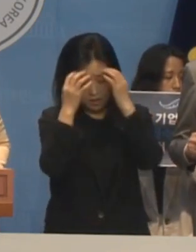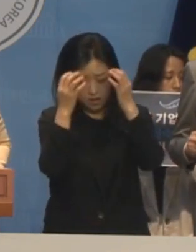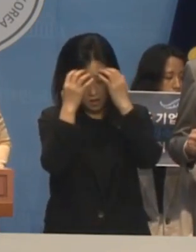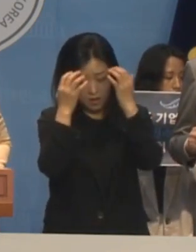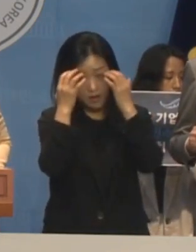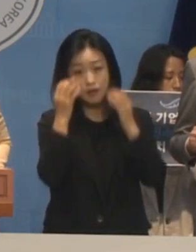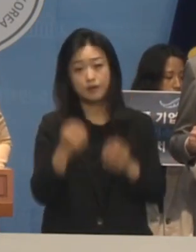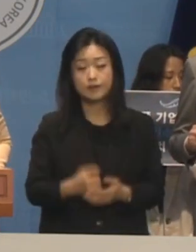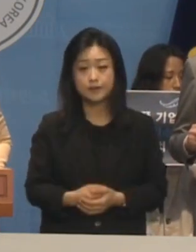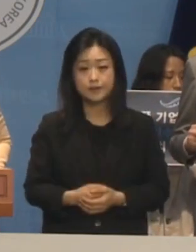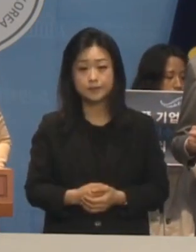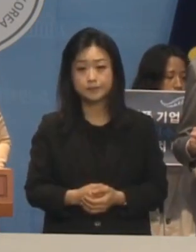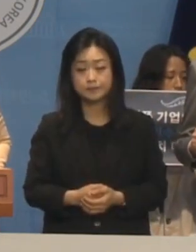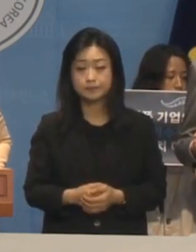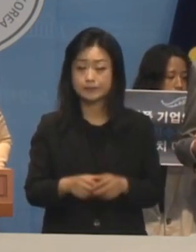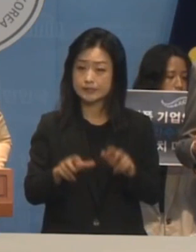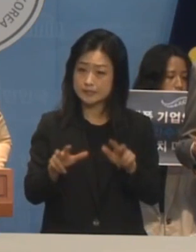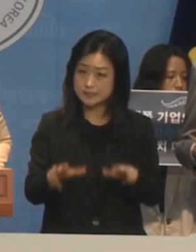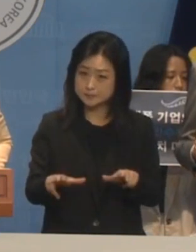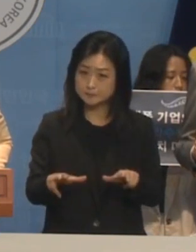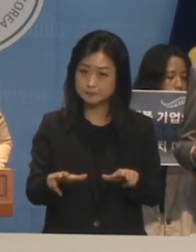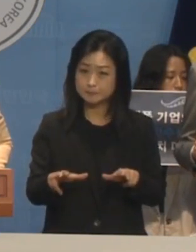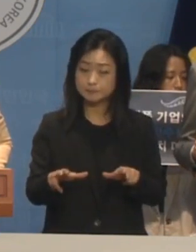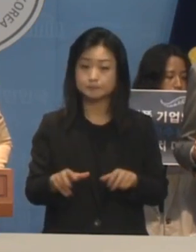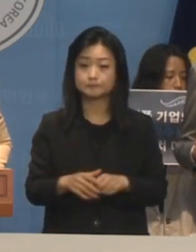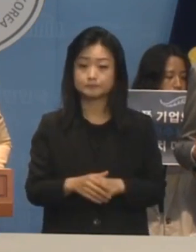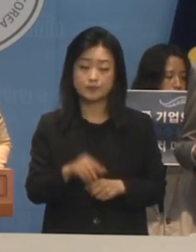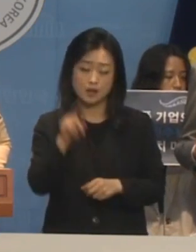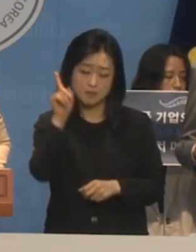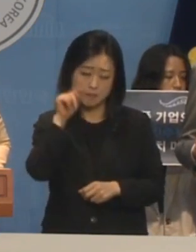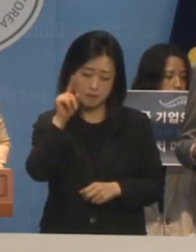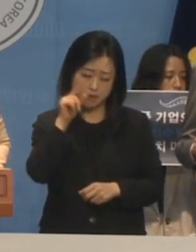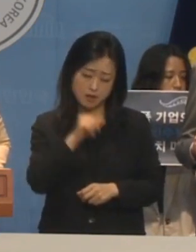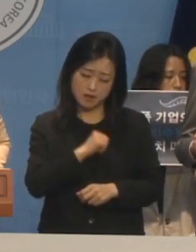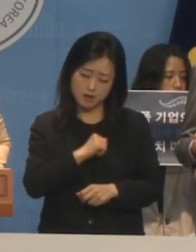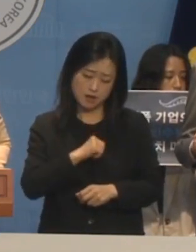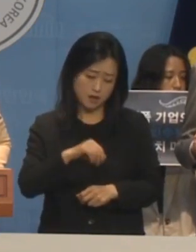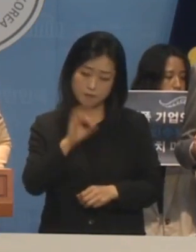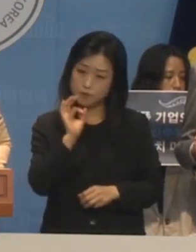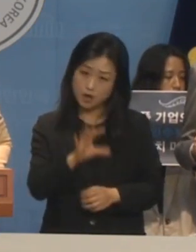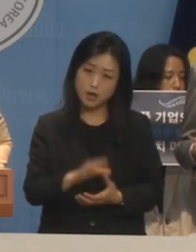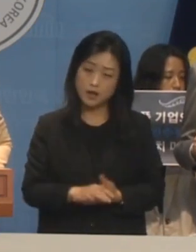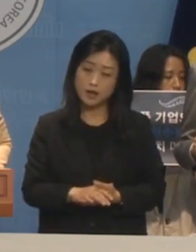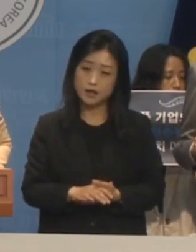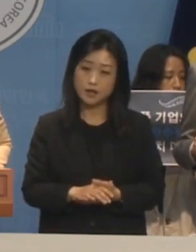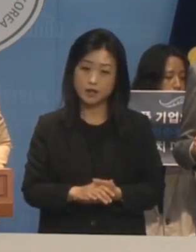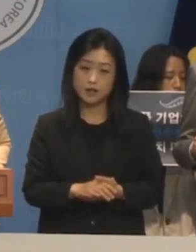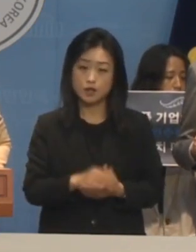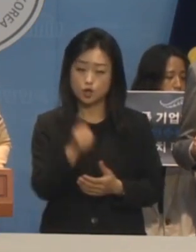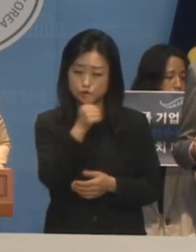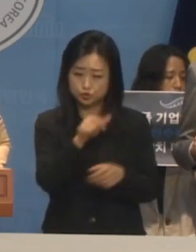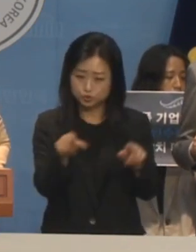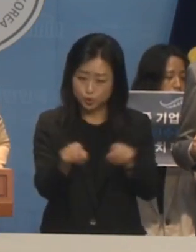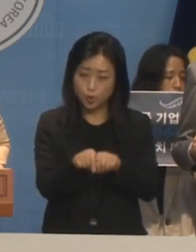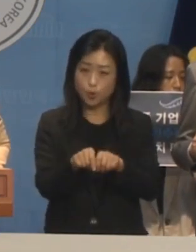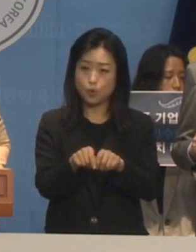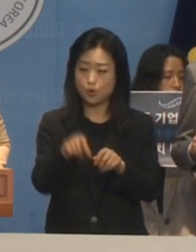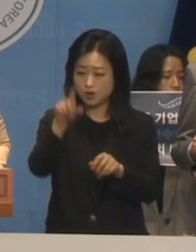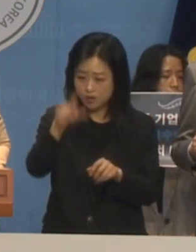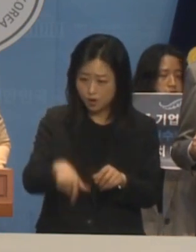있습니다. 현재 하루하루가 버티기 힘든 상황입니다. 중개 수수료, 결제